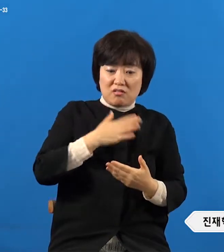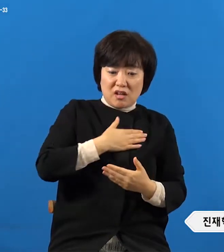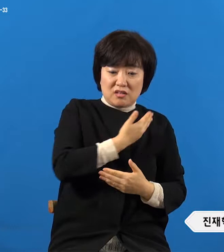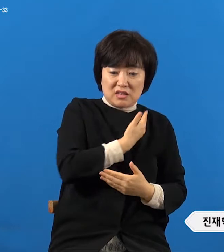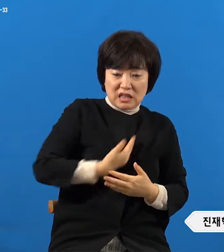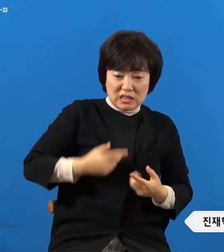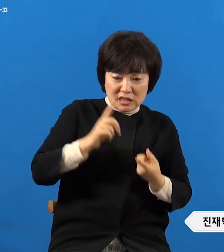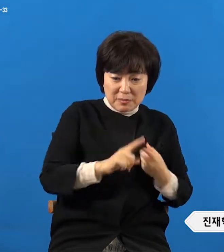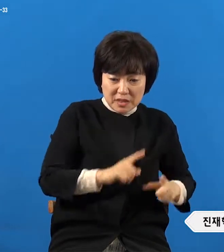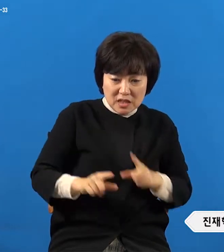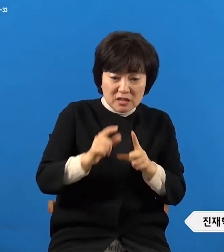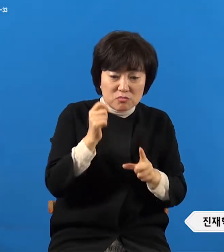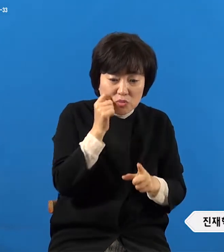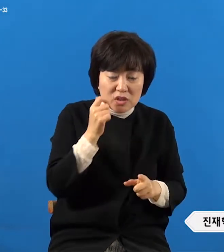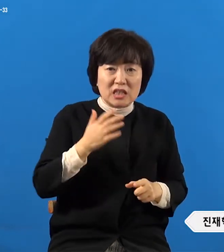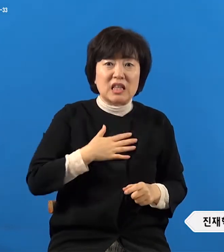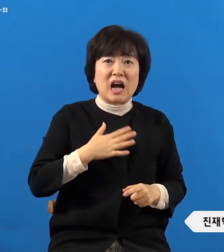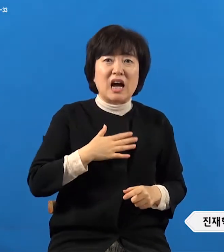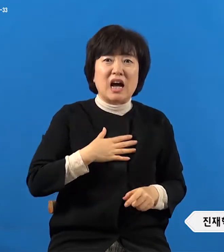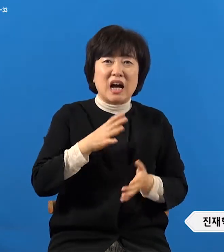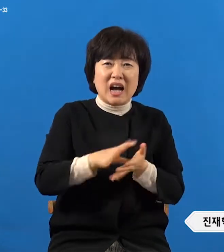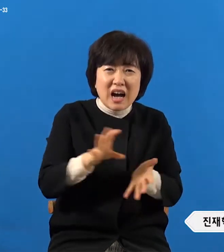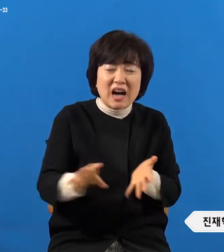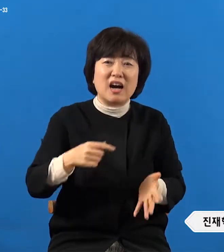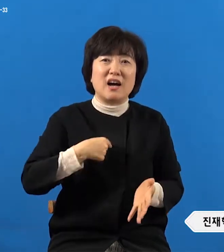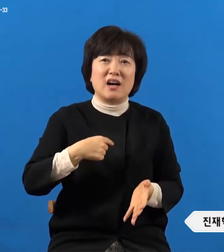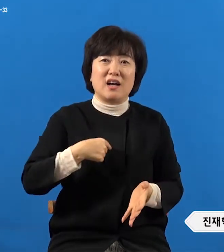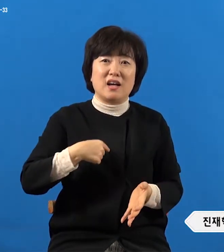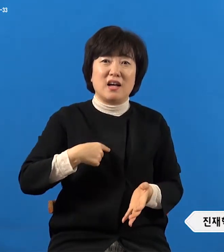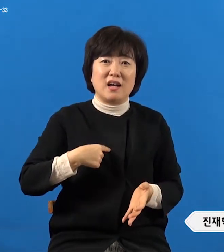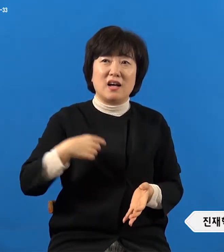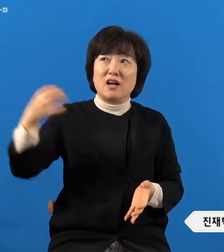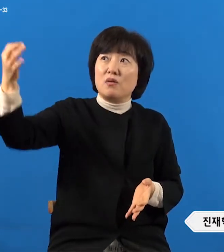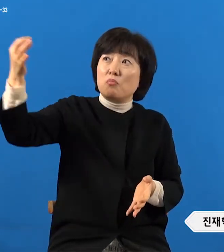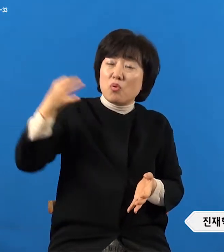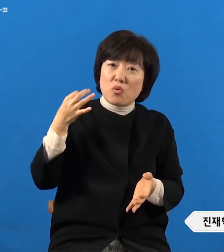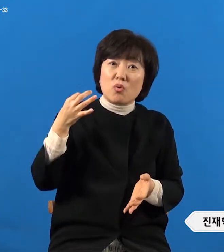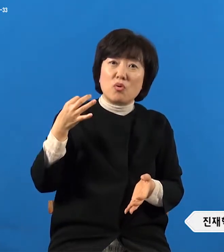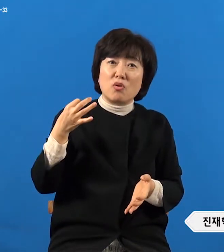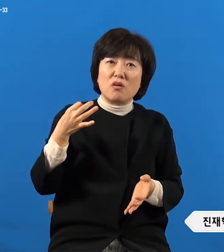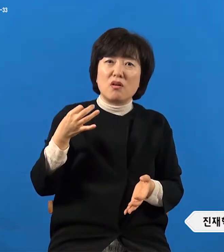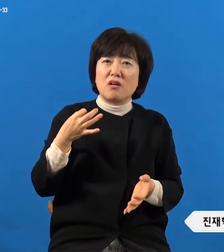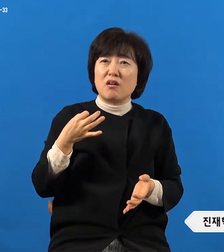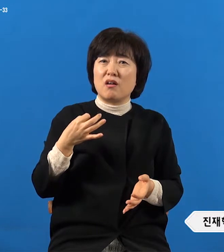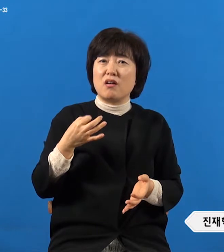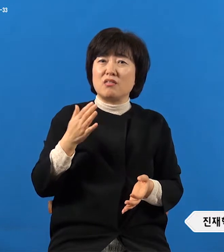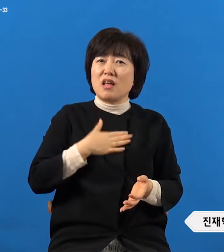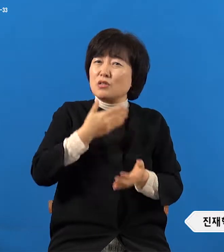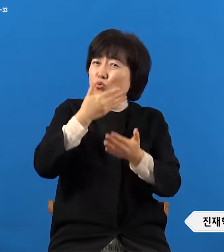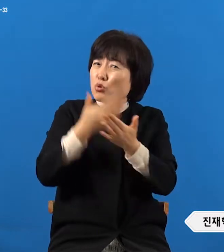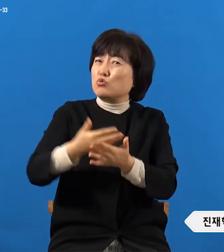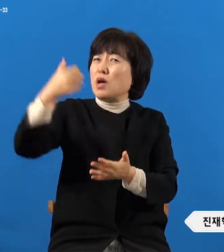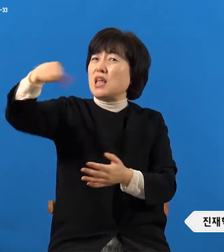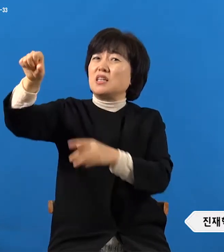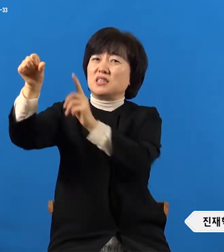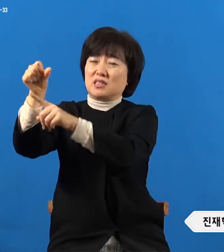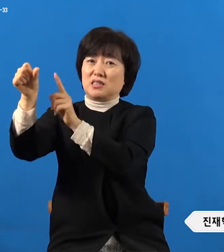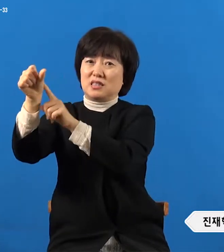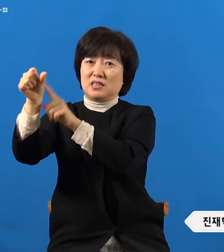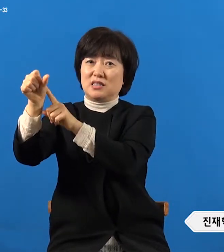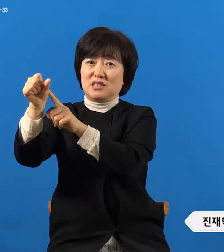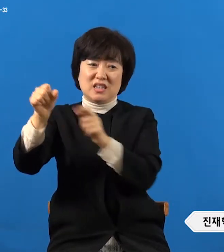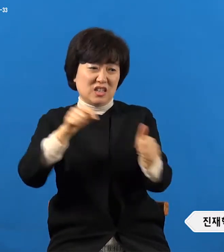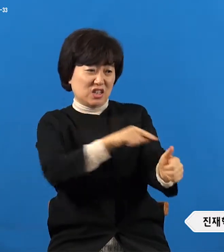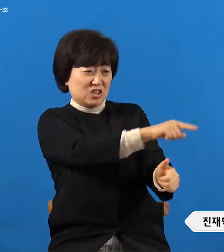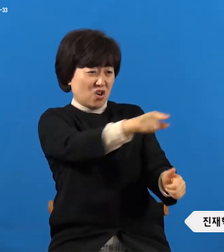저를 향해 그렇게 말하고 있지는 않으실런지, 내 소중한 아들이